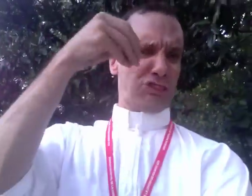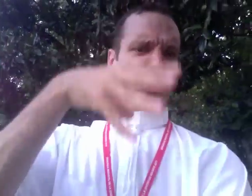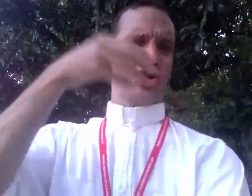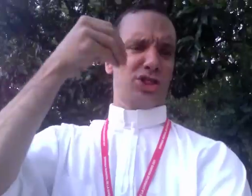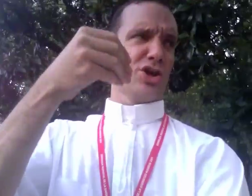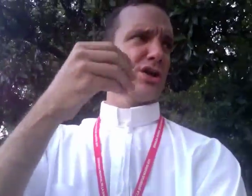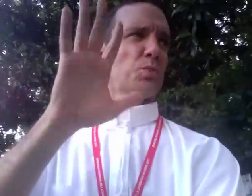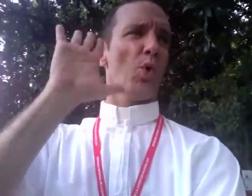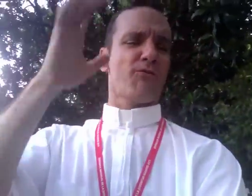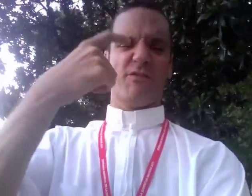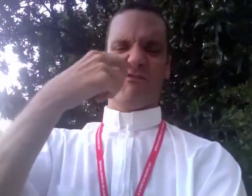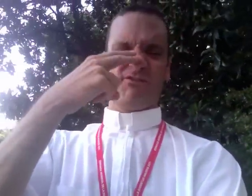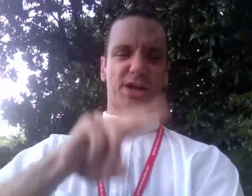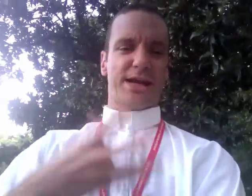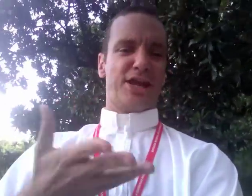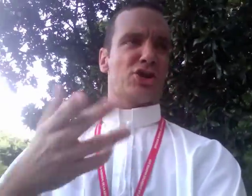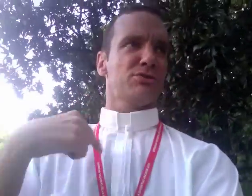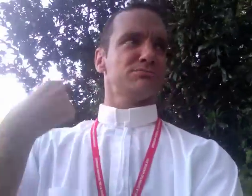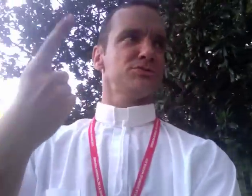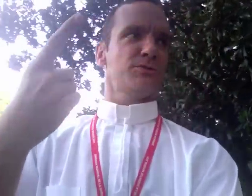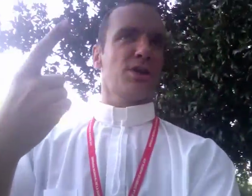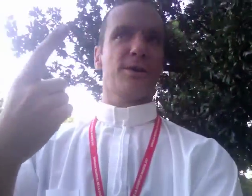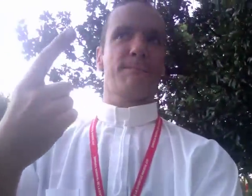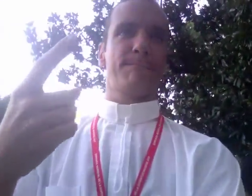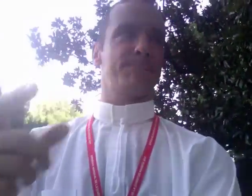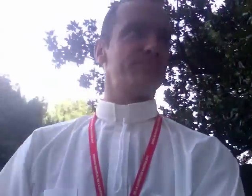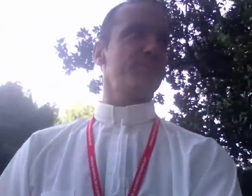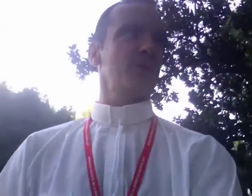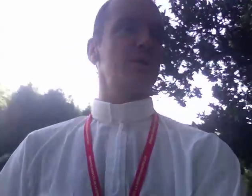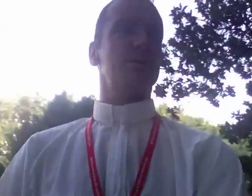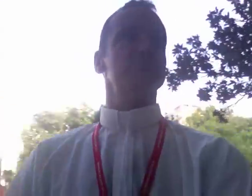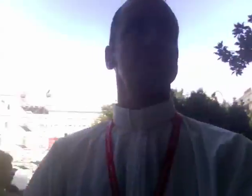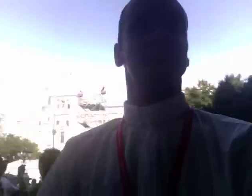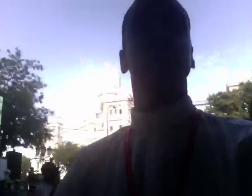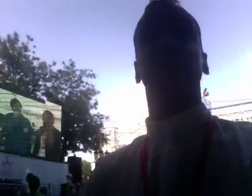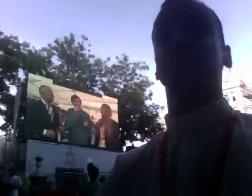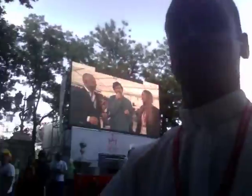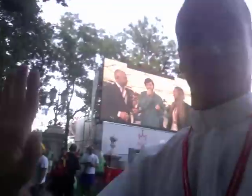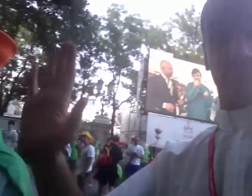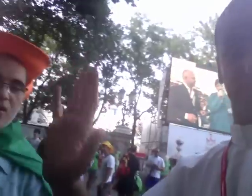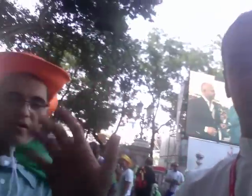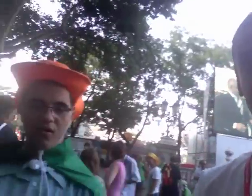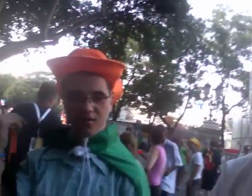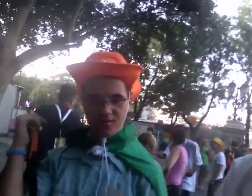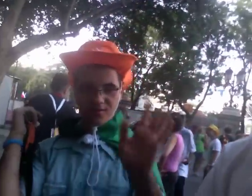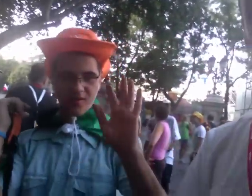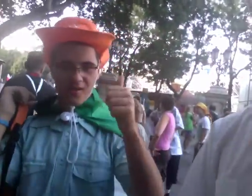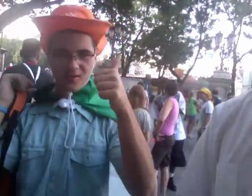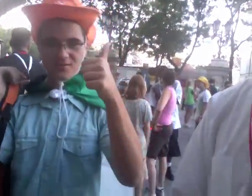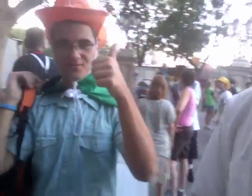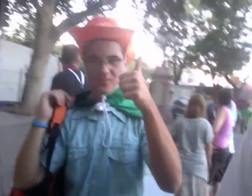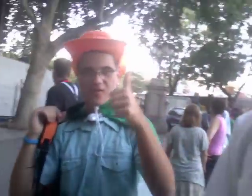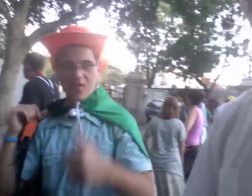mismo tema que el Cristo de Cruz, es Jesús clavado, ¿no? Con el efecto también de los clavos de Cristo, ¿no? Y bueno,